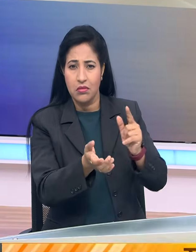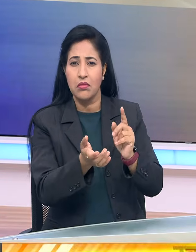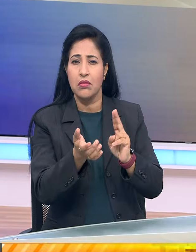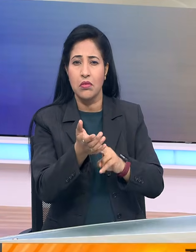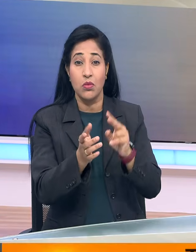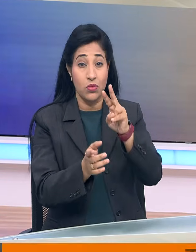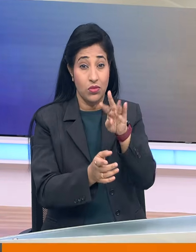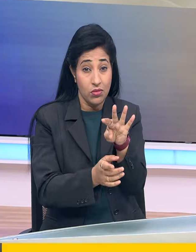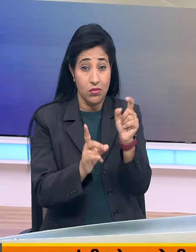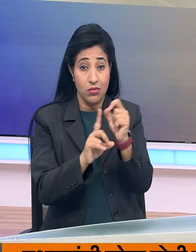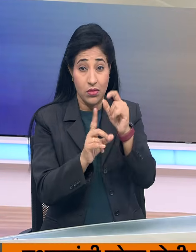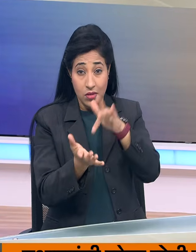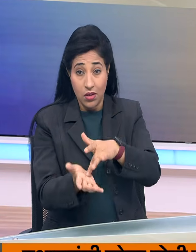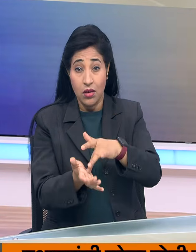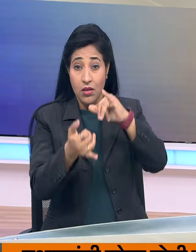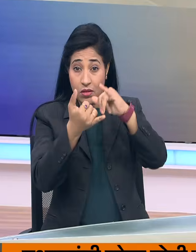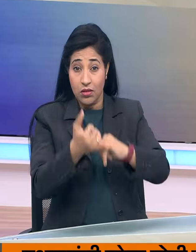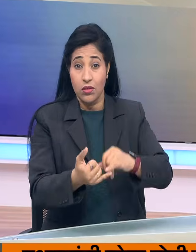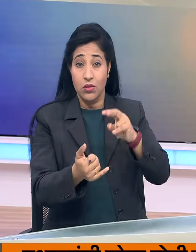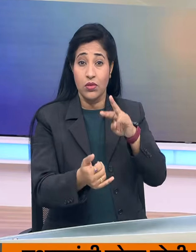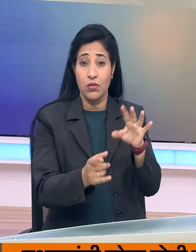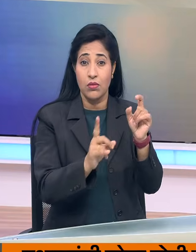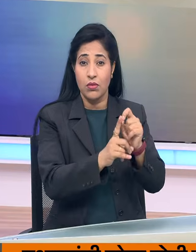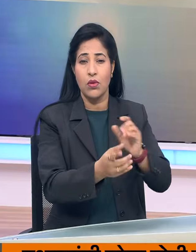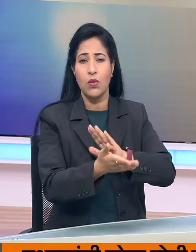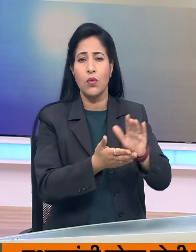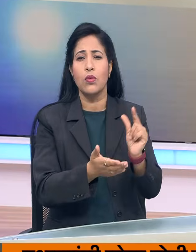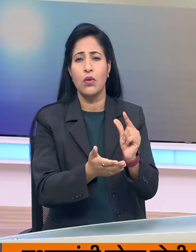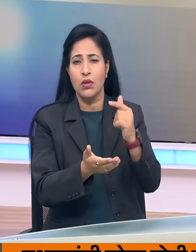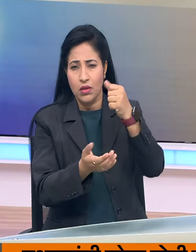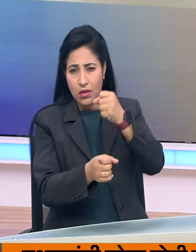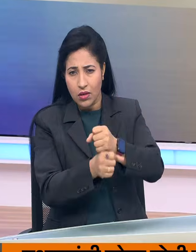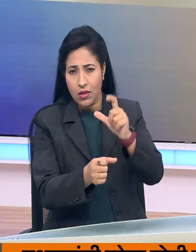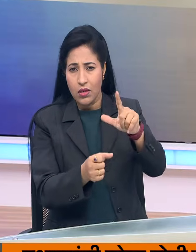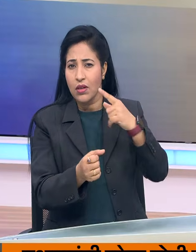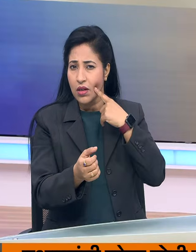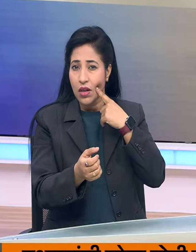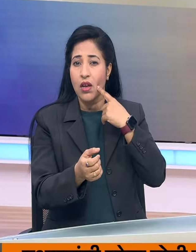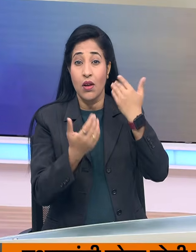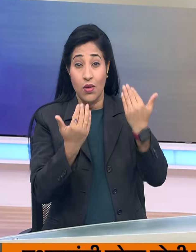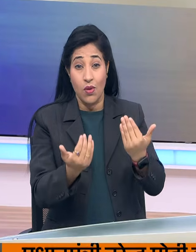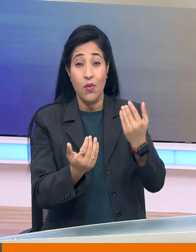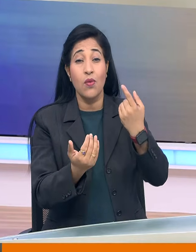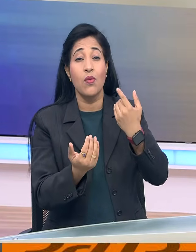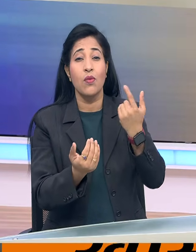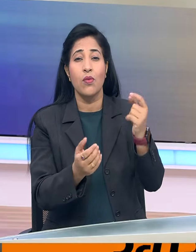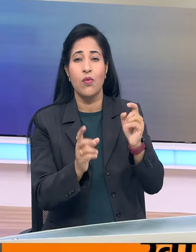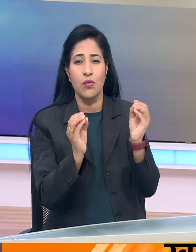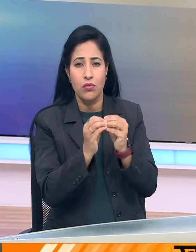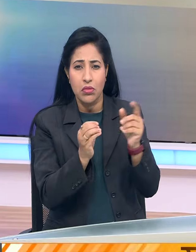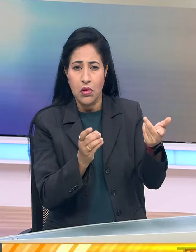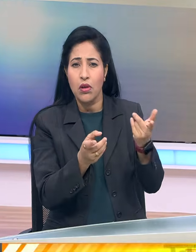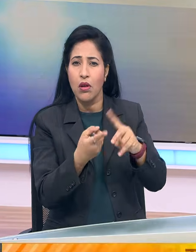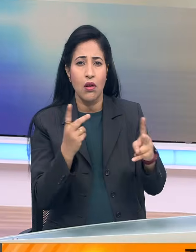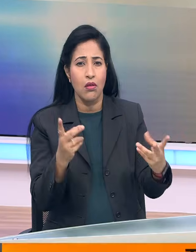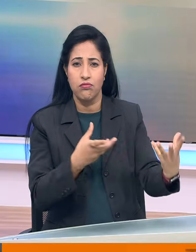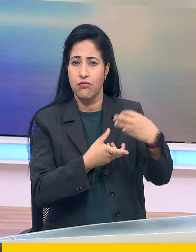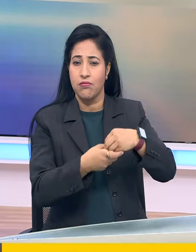24 परगना, दक्षिण 24 परगना, हुगली और पूर्व बर्धमान शामिल हैं। बंगाल में दूसरे चरण के